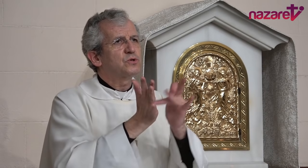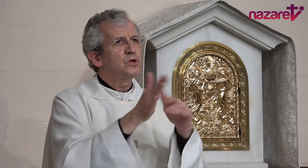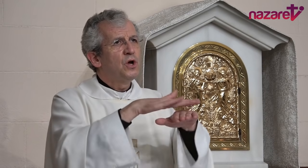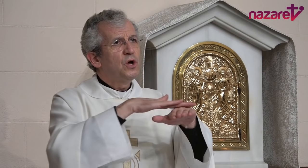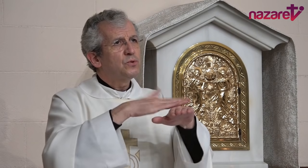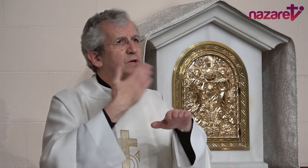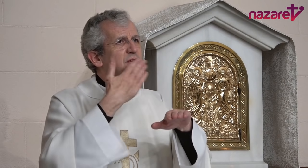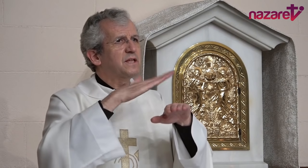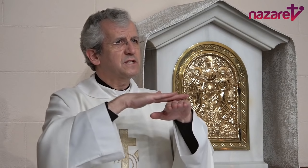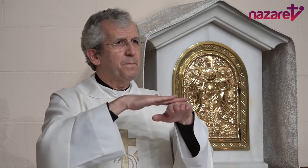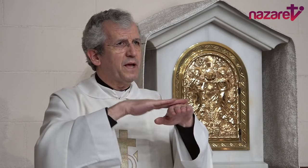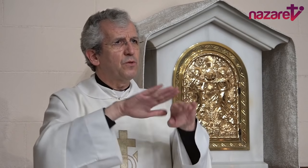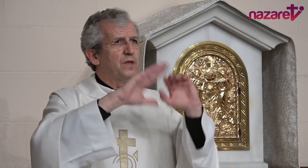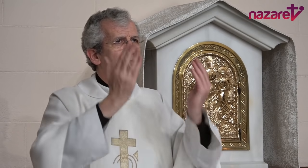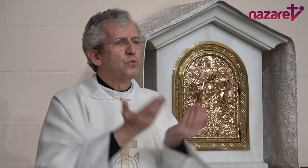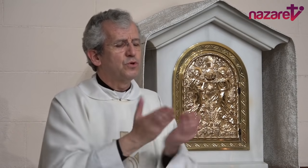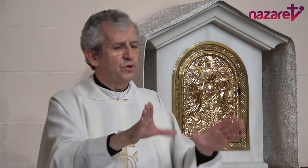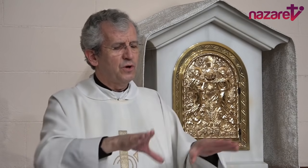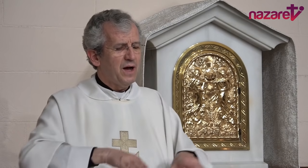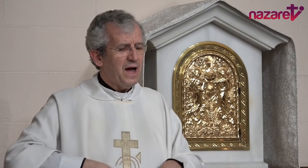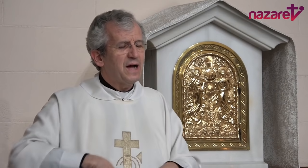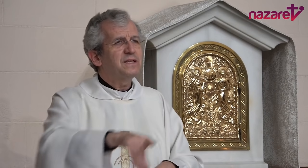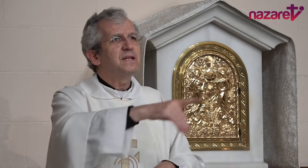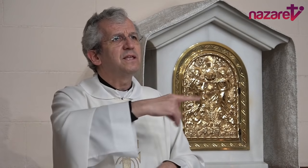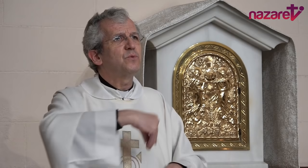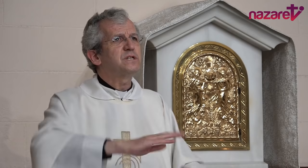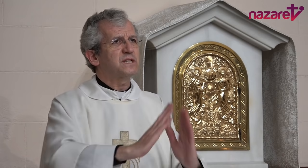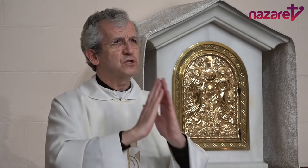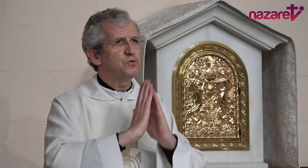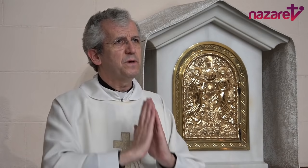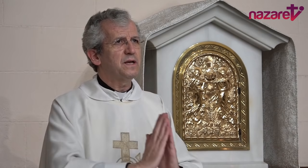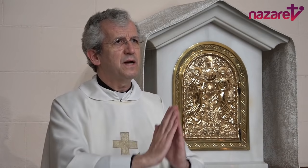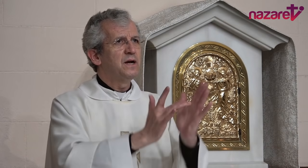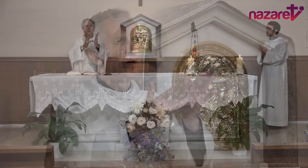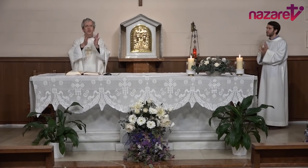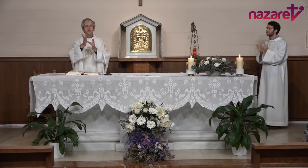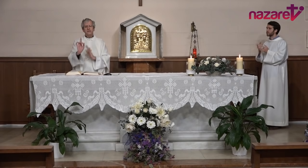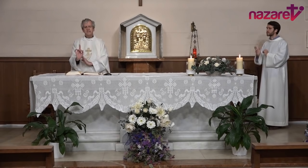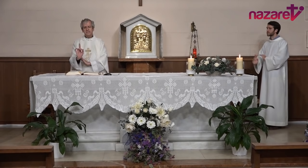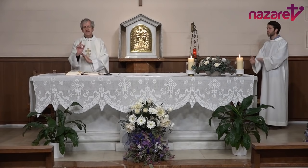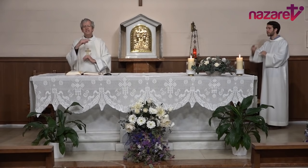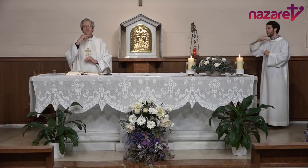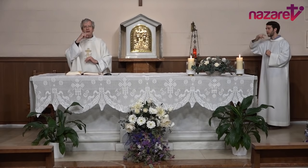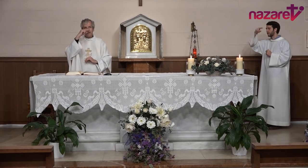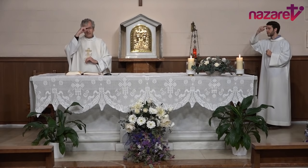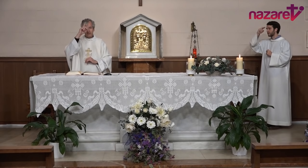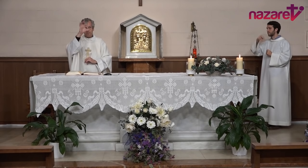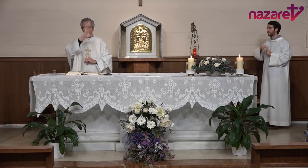nosotros. Tú que quitas el pecado del mundo, atiende nuestra súplica. Tú que estás sentado a la derecha del